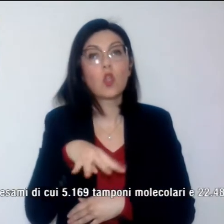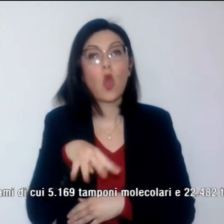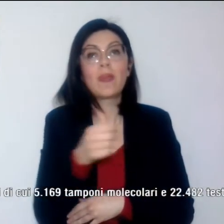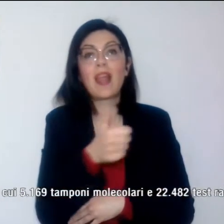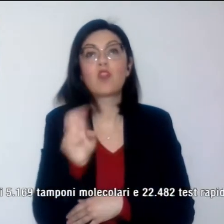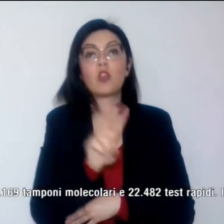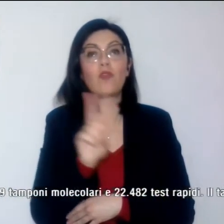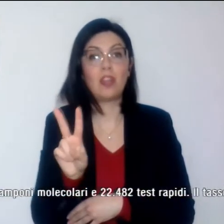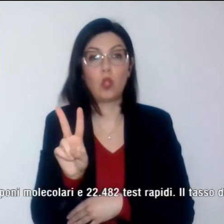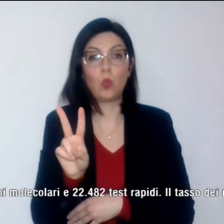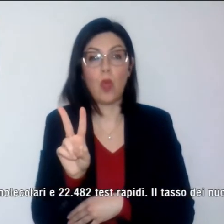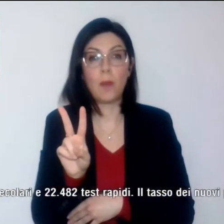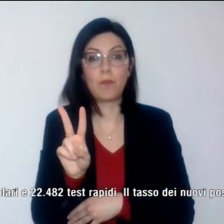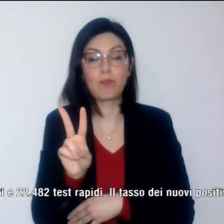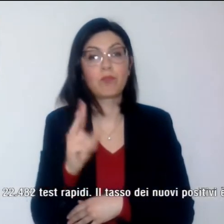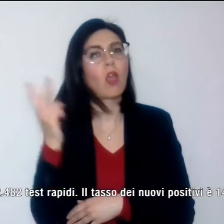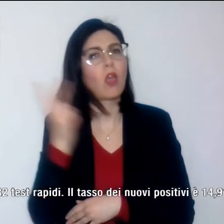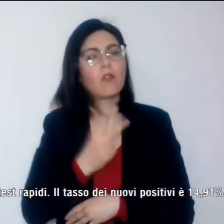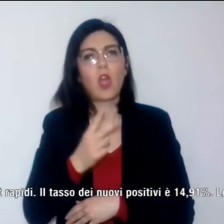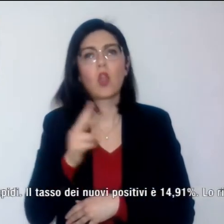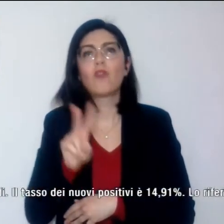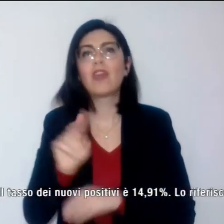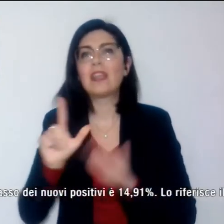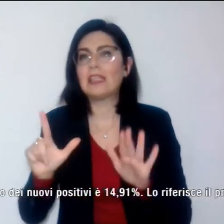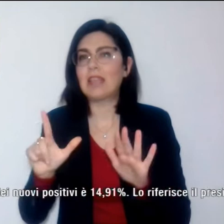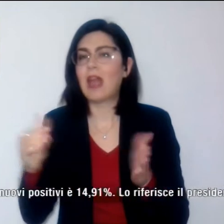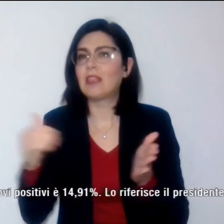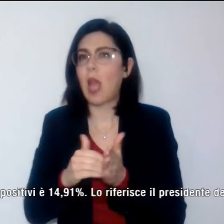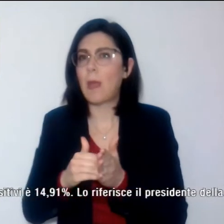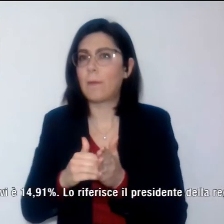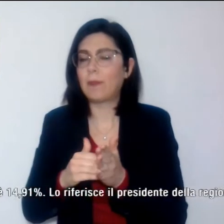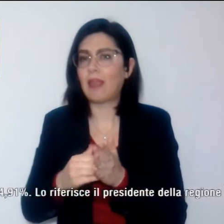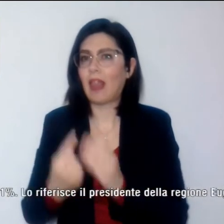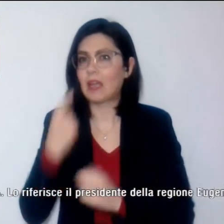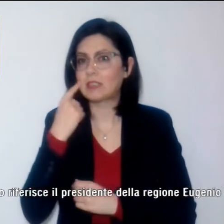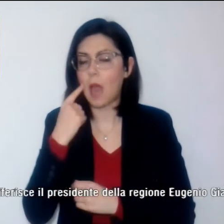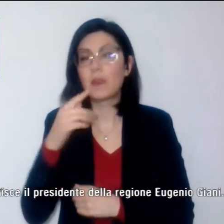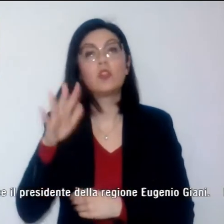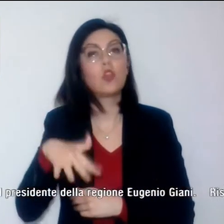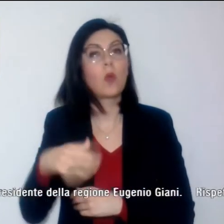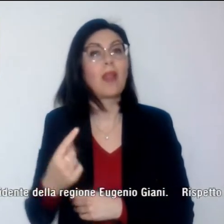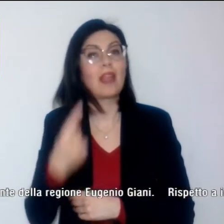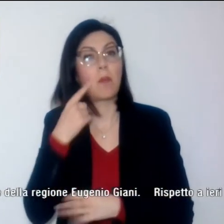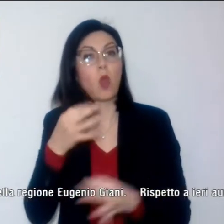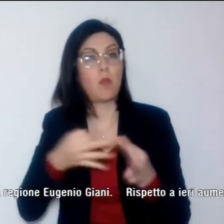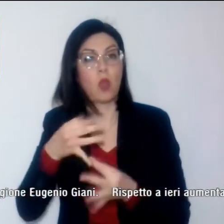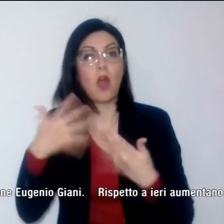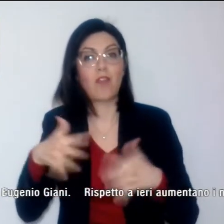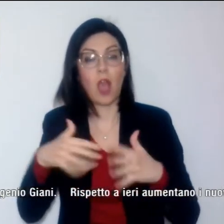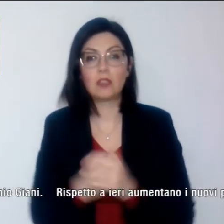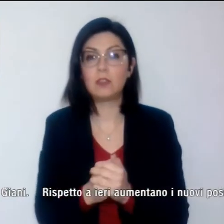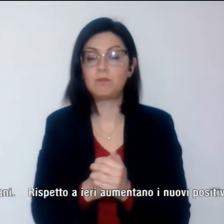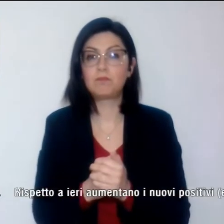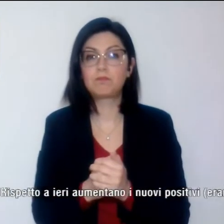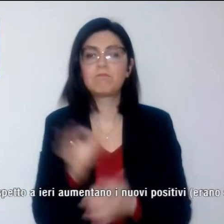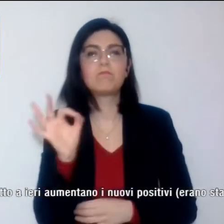su oltre 27 mila esami di cui più di 5.000 tamponi molecolari il tasso dei